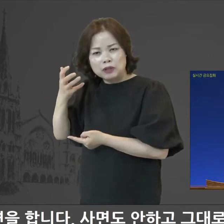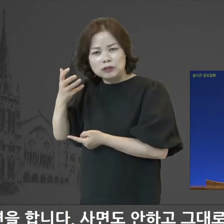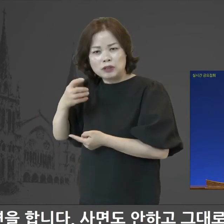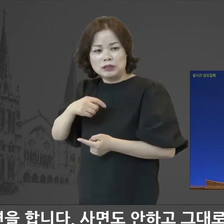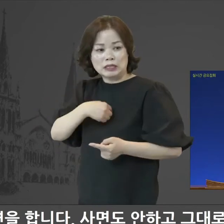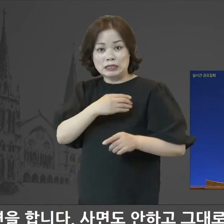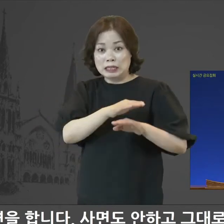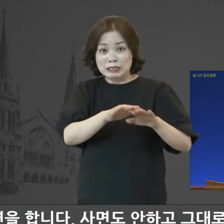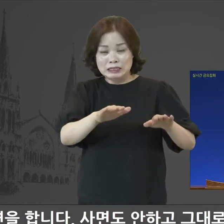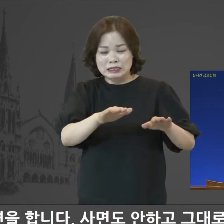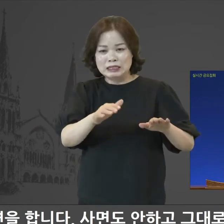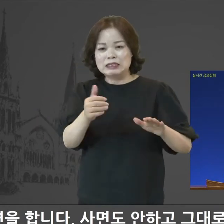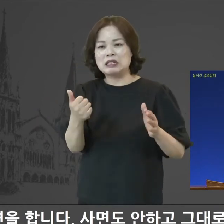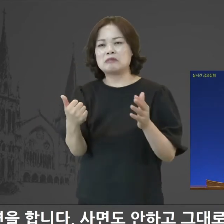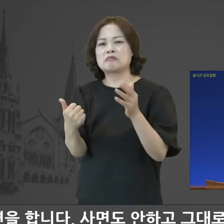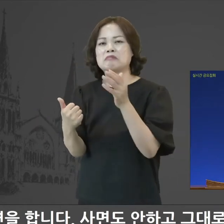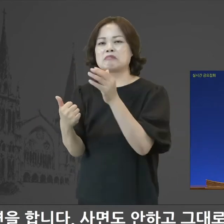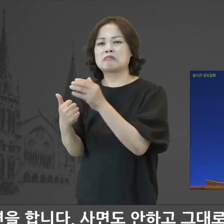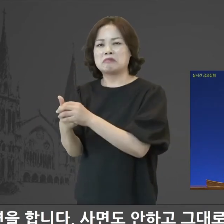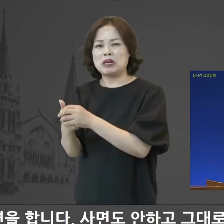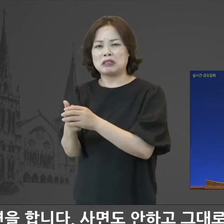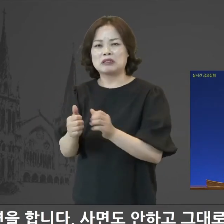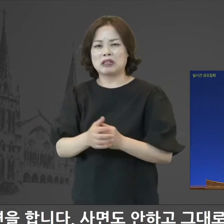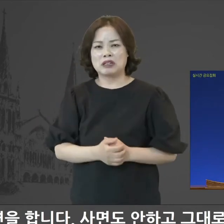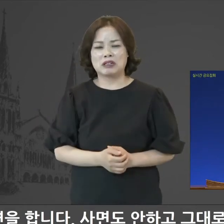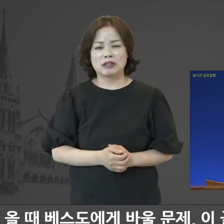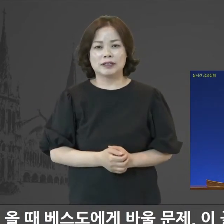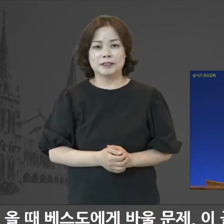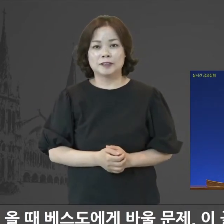해결하지 않고 떠밀었다, 이런 얘기입니다.